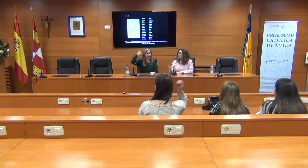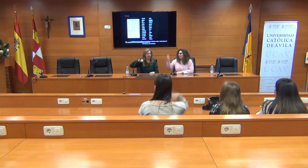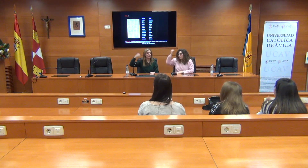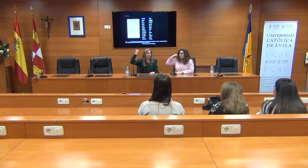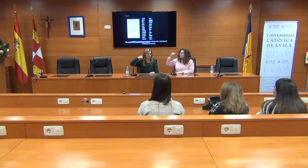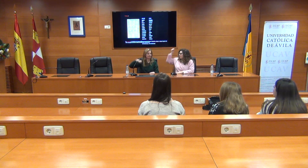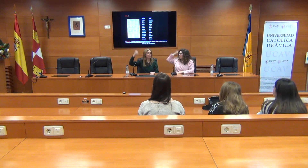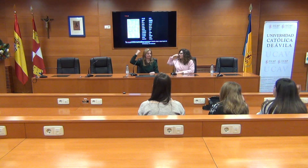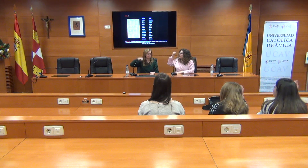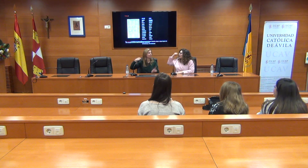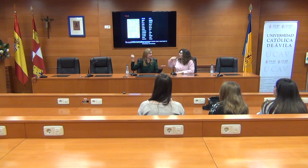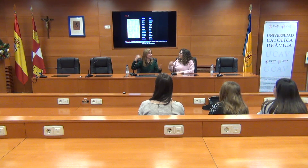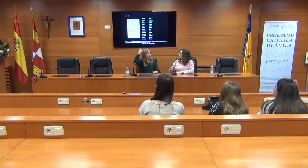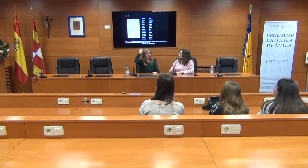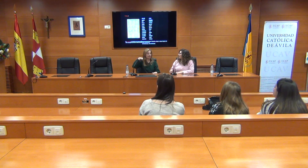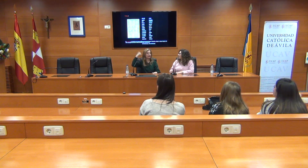el verbo peinar vestir